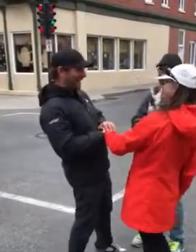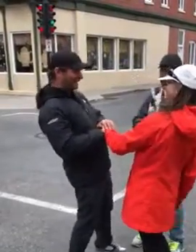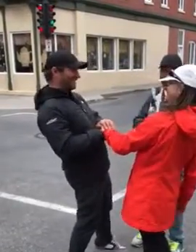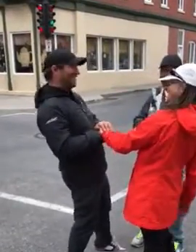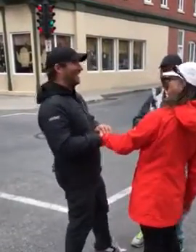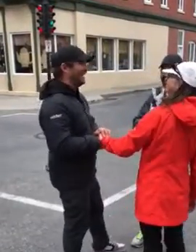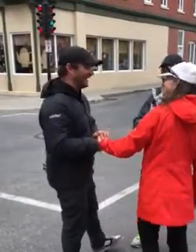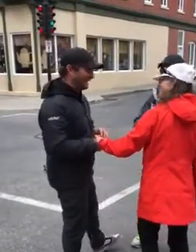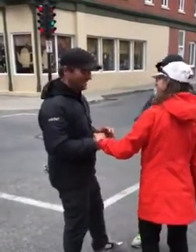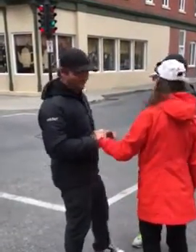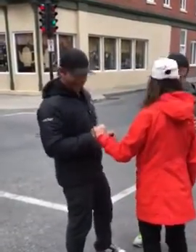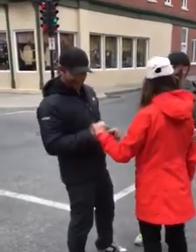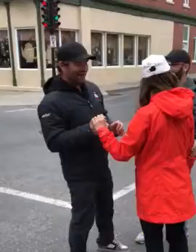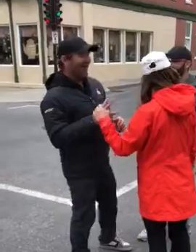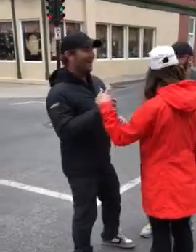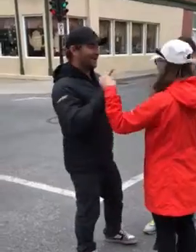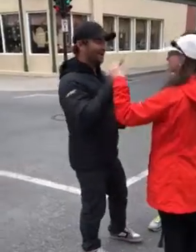Courage. Ok,